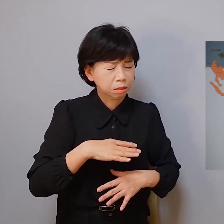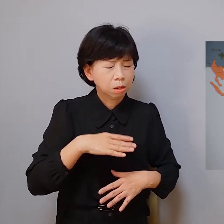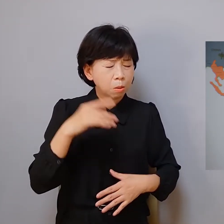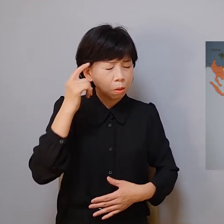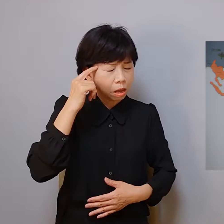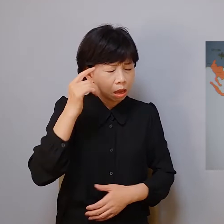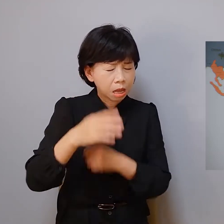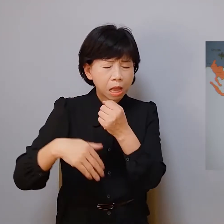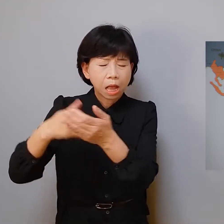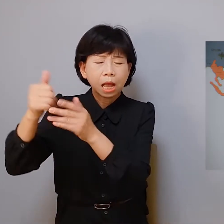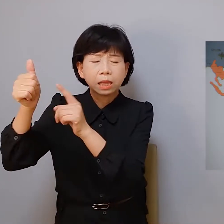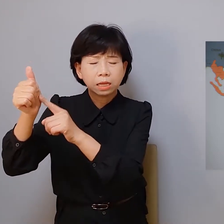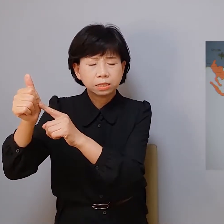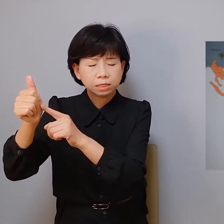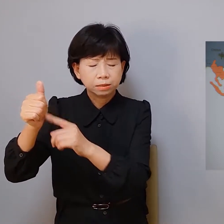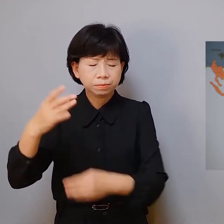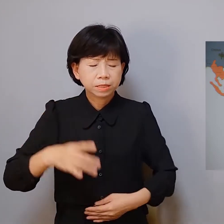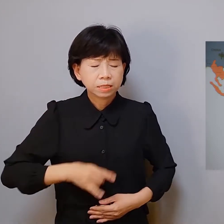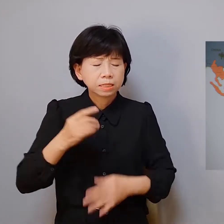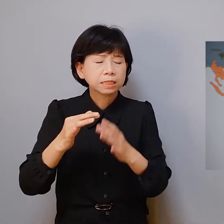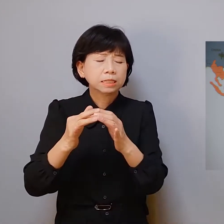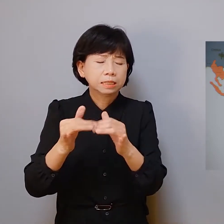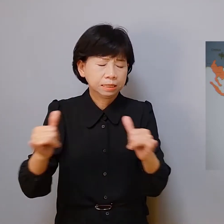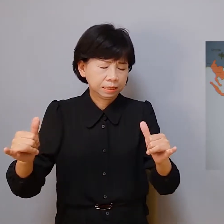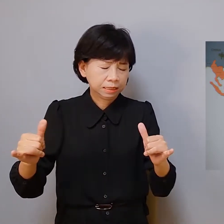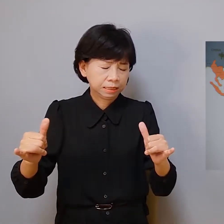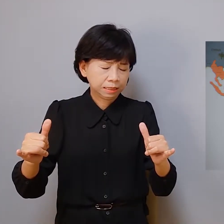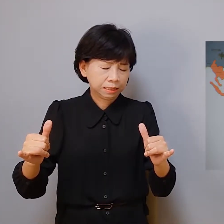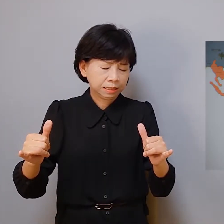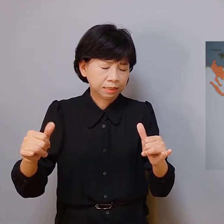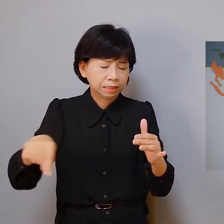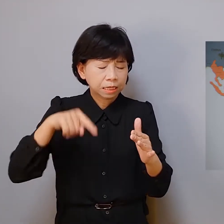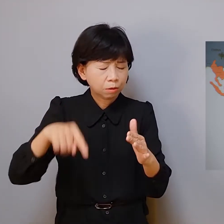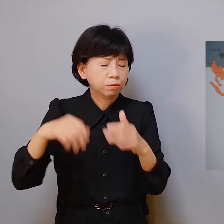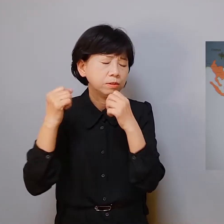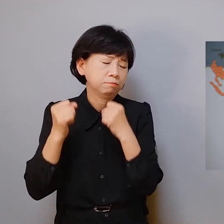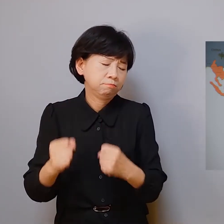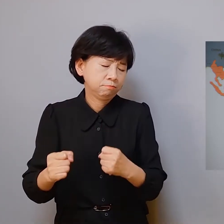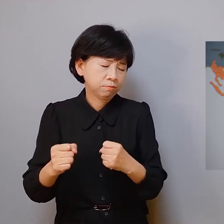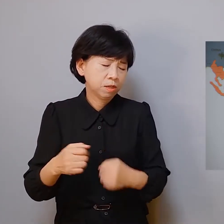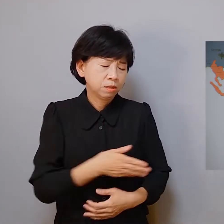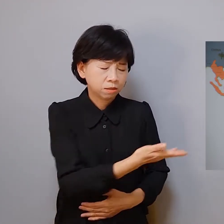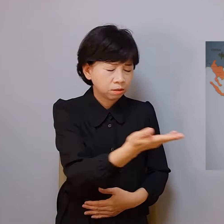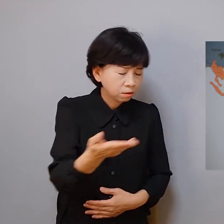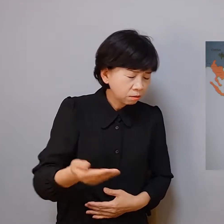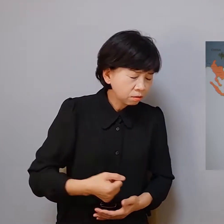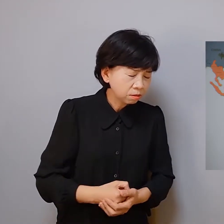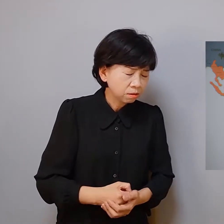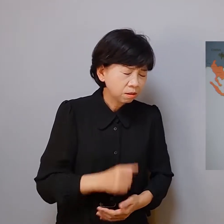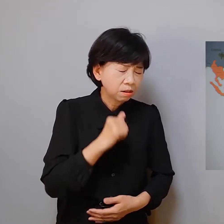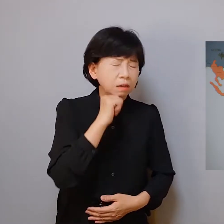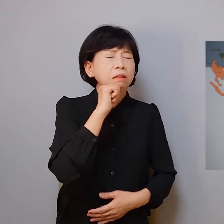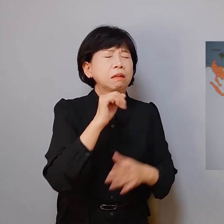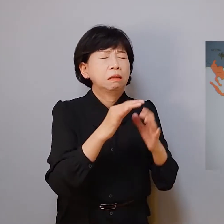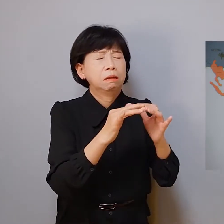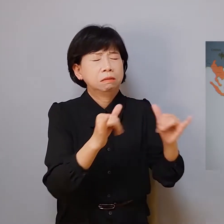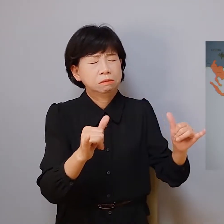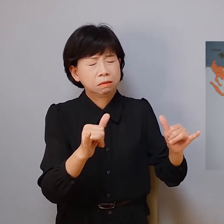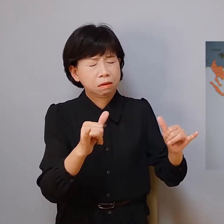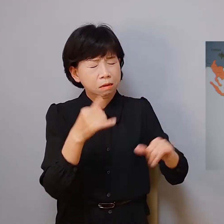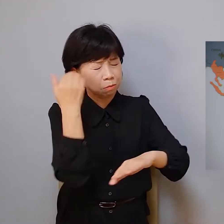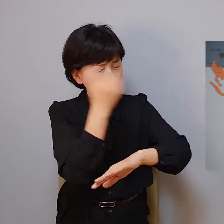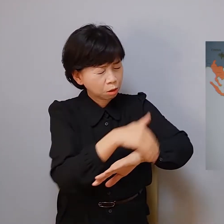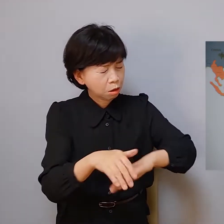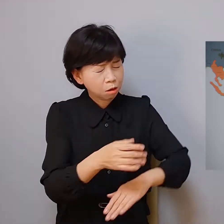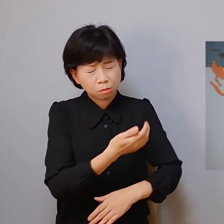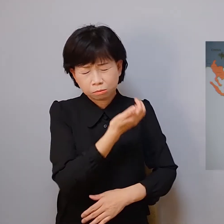두려워하였으니 하나님이 의인의 세대에 계심이로다. 너희가 가난한 자의 계획을 부끄럽게 하나